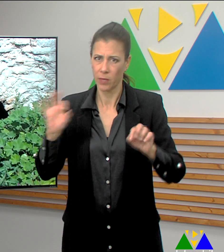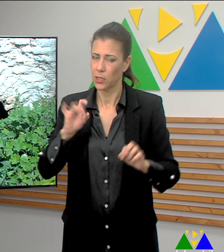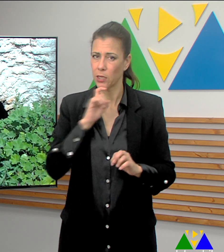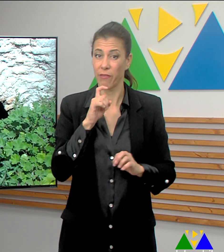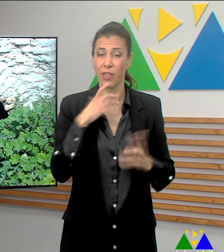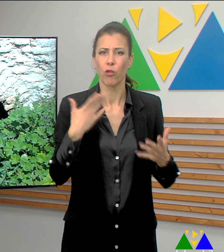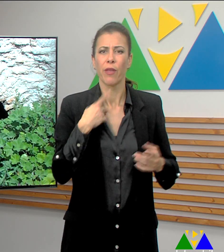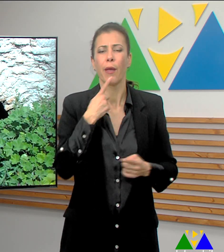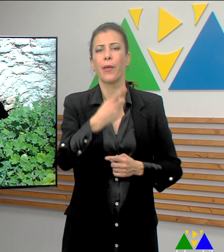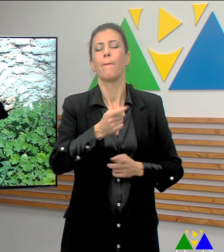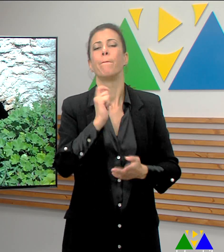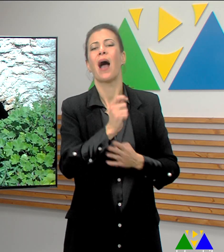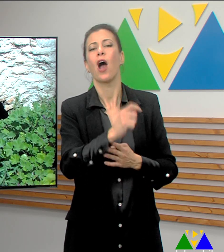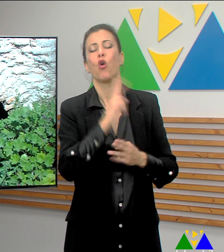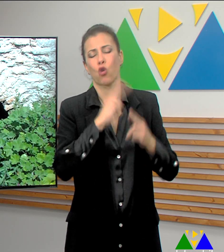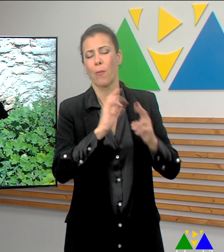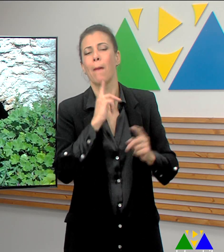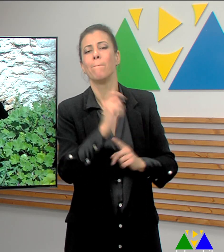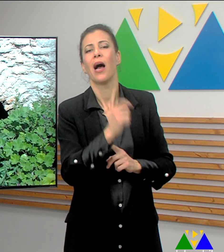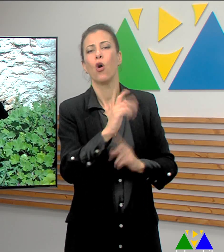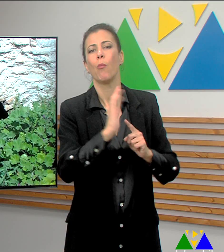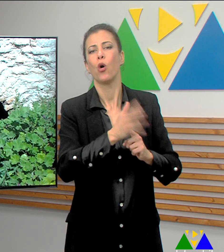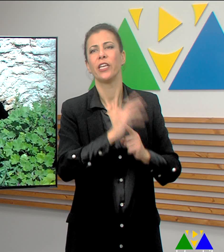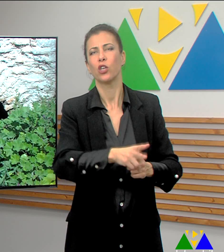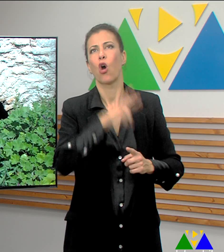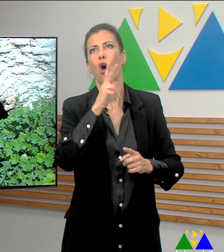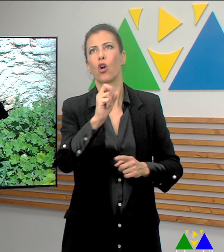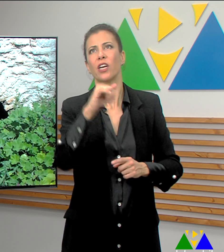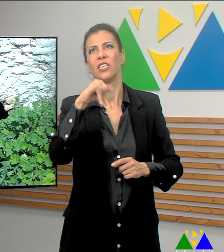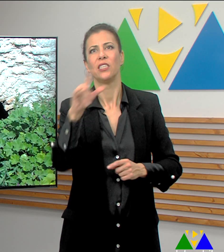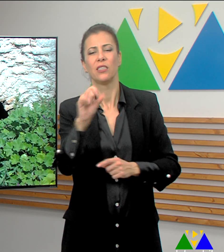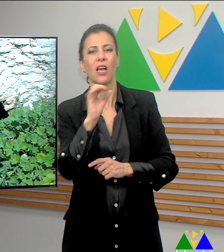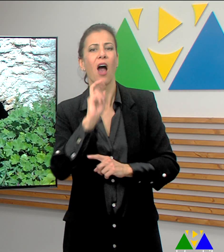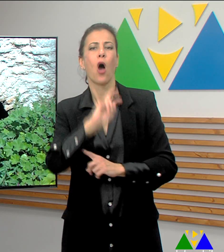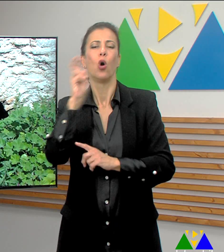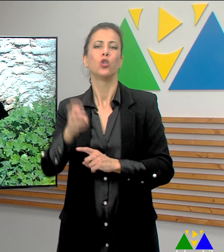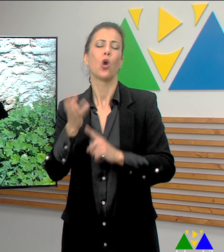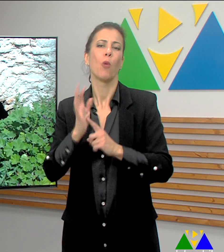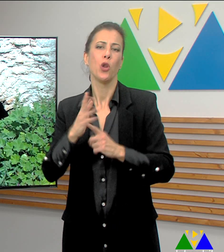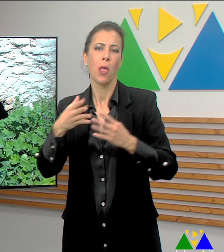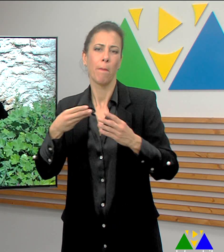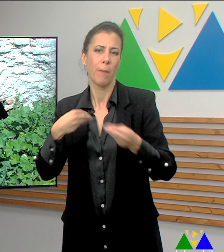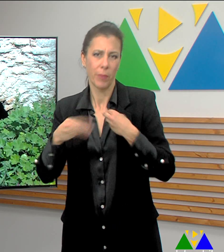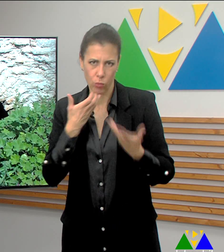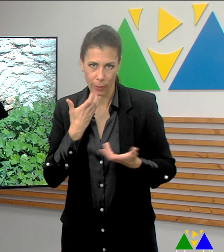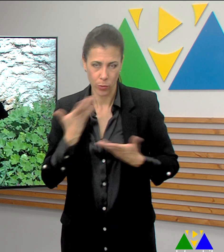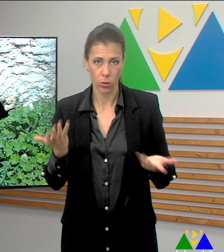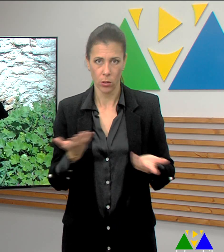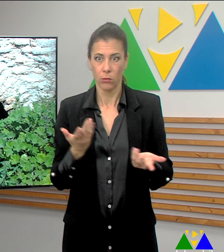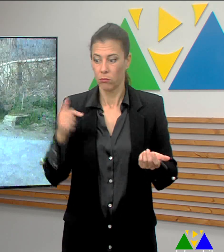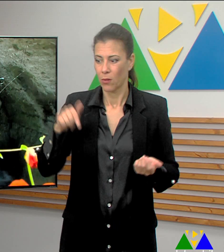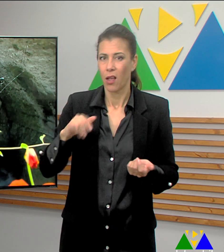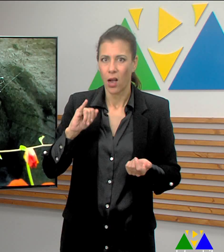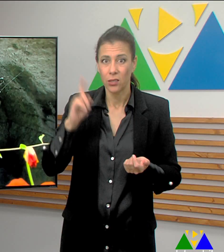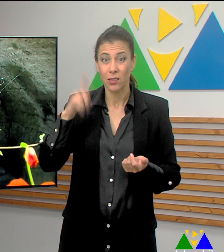en el pago de los molinos de las viñas hay otro molino de papel. Es decir, es que aquí debió haber otro molino que